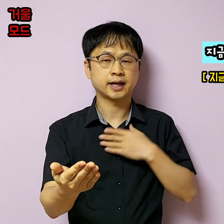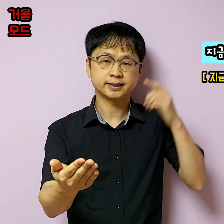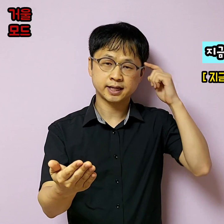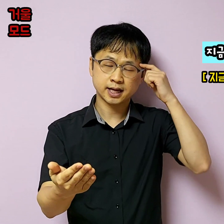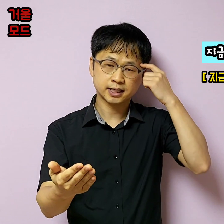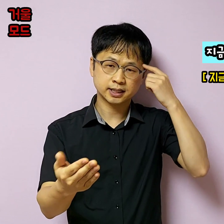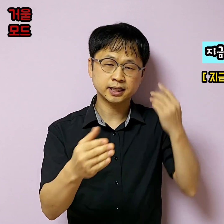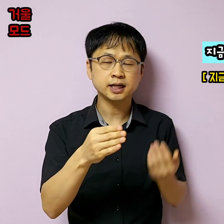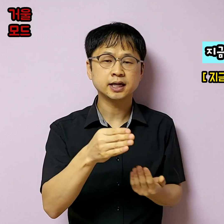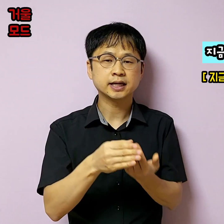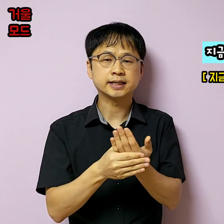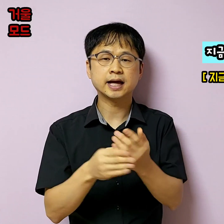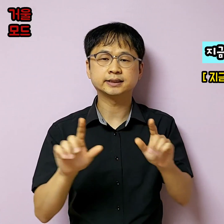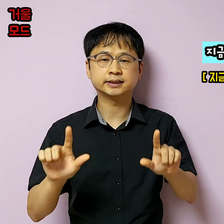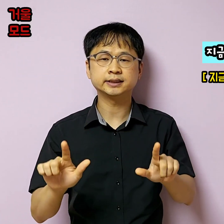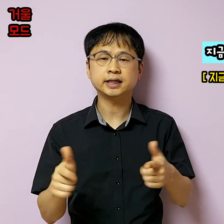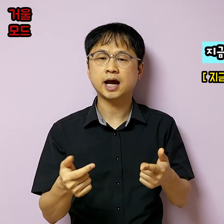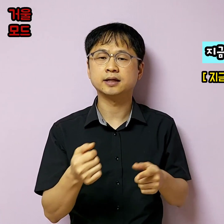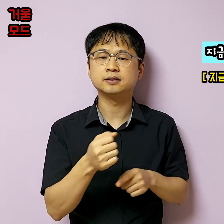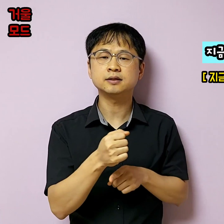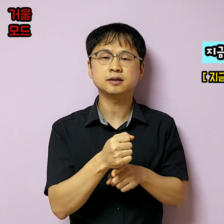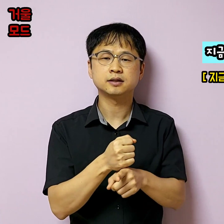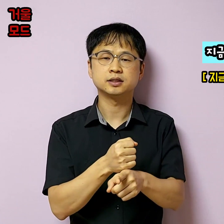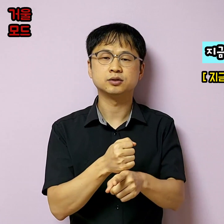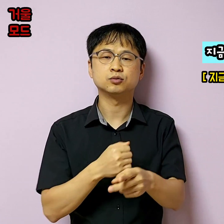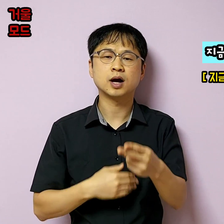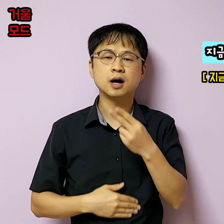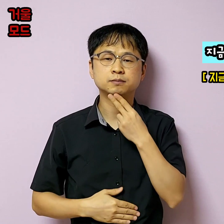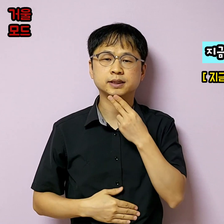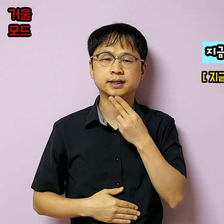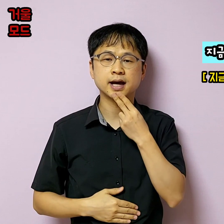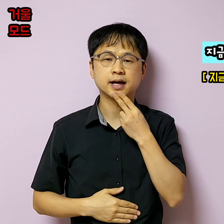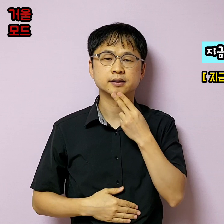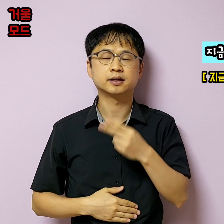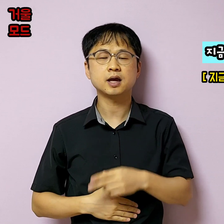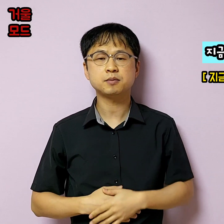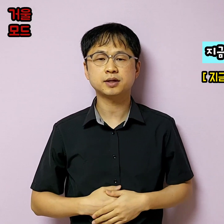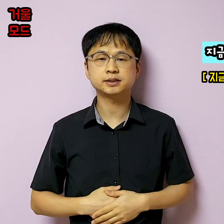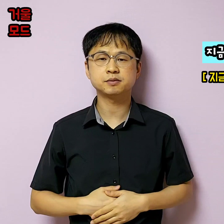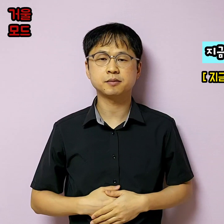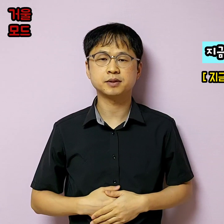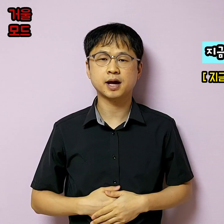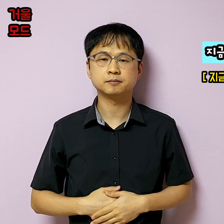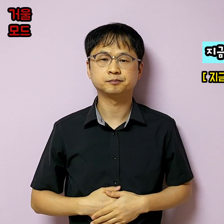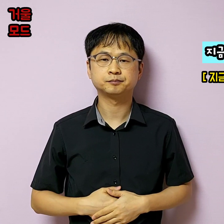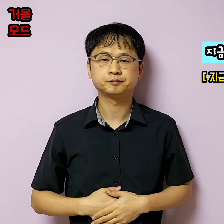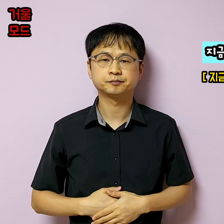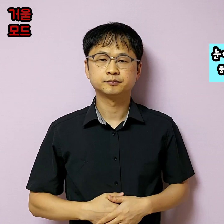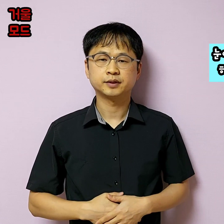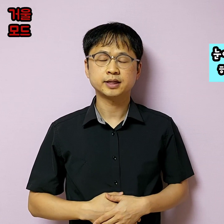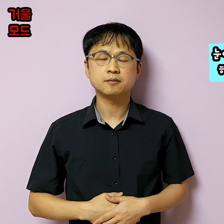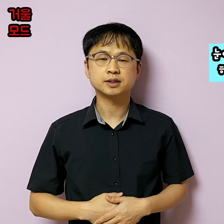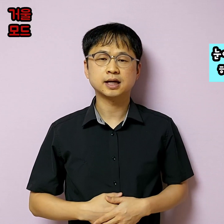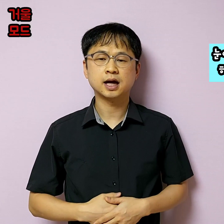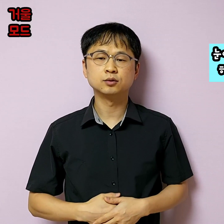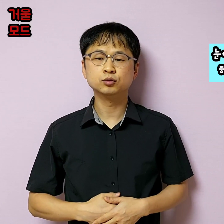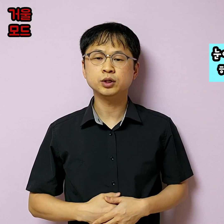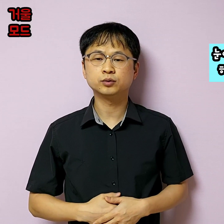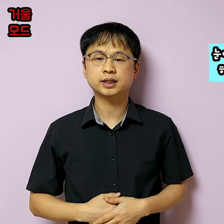내 생각이 나지 않을 이유가 없잖아. 이렇게 표현하시면 됩니다. 네, 다음 가사. 눈이